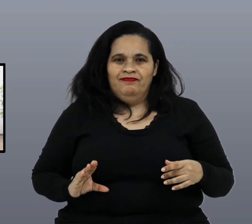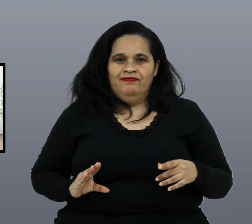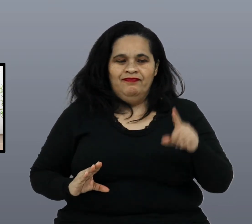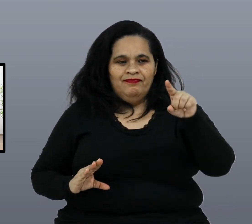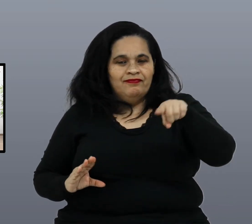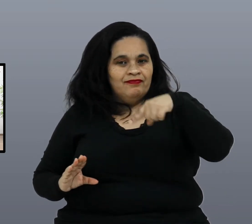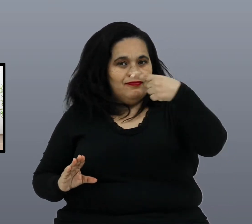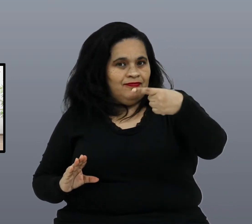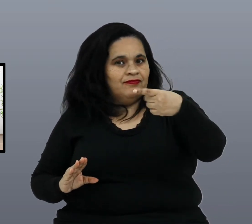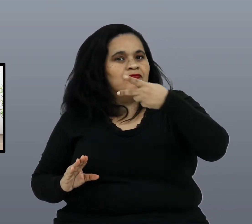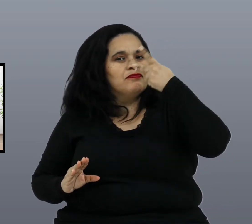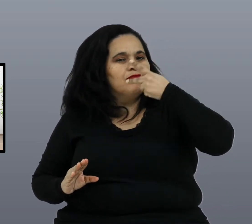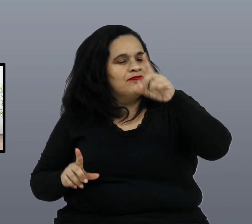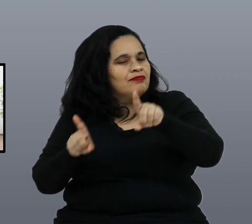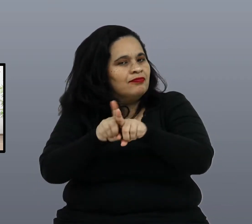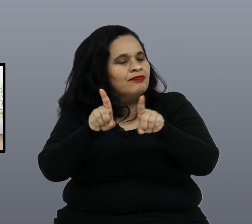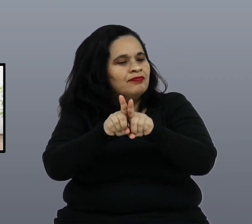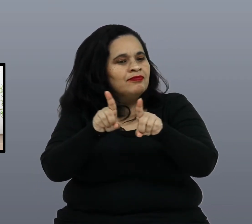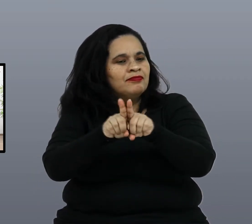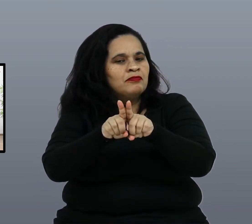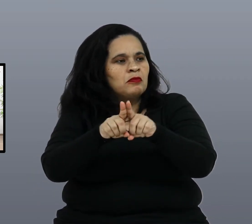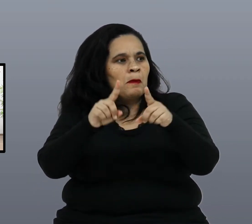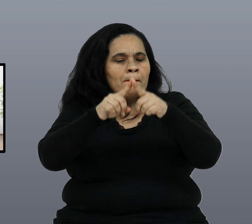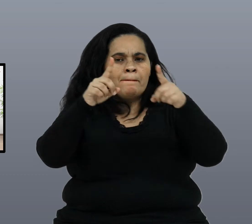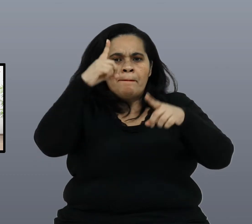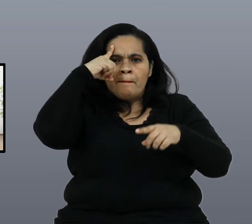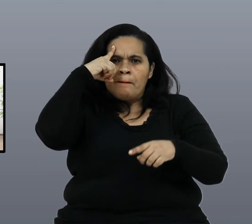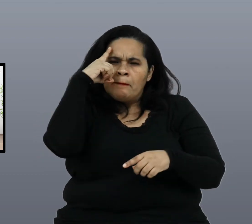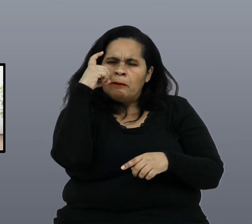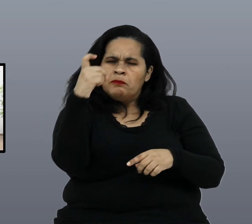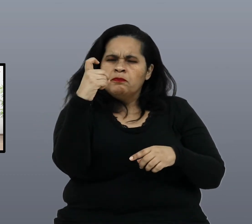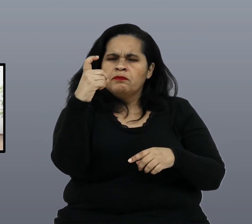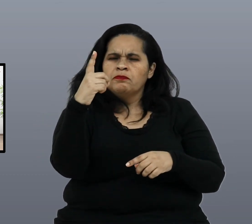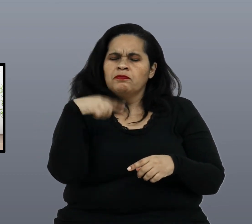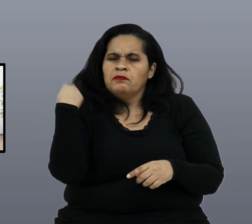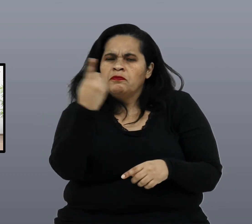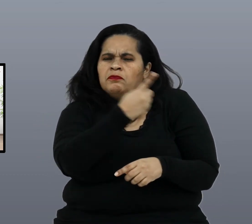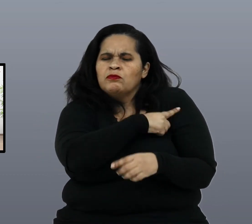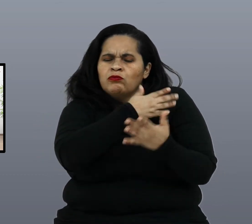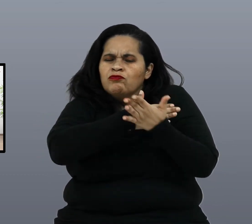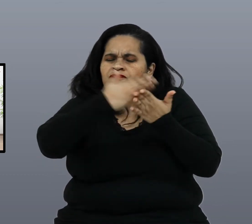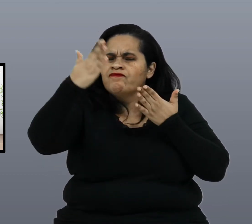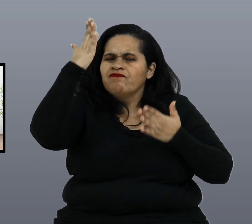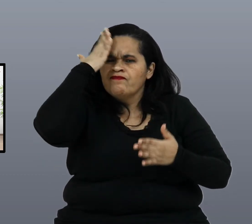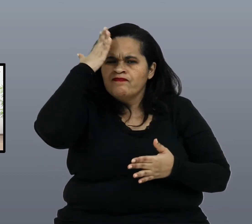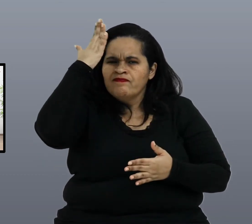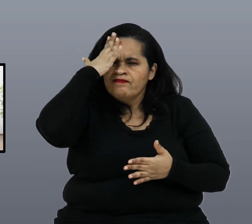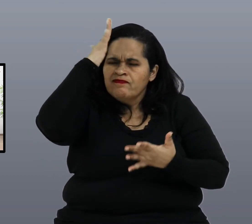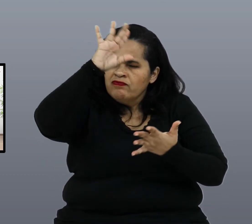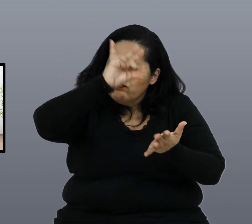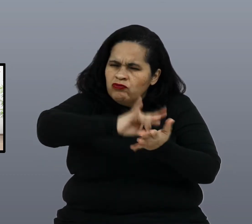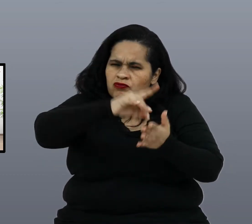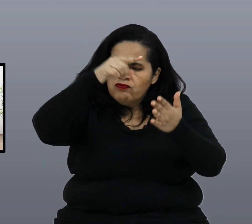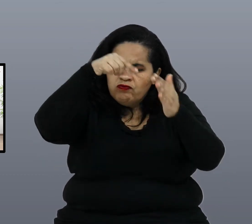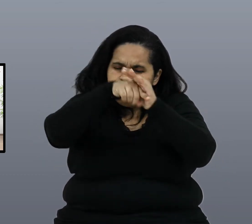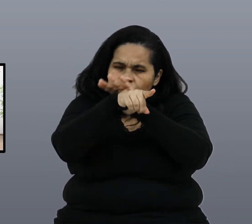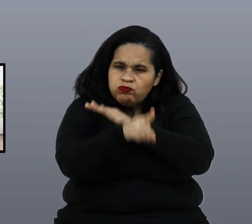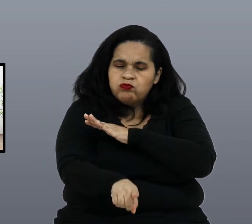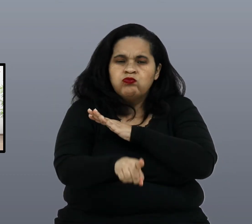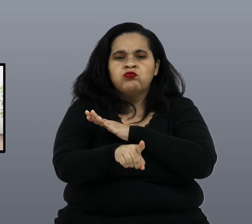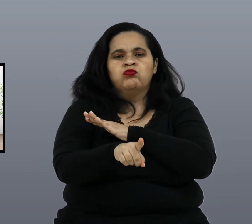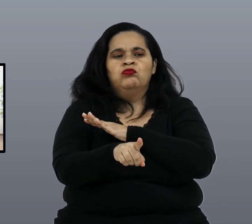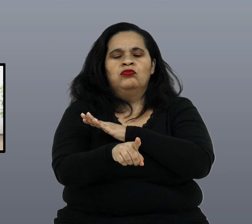pouco sobre isso, mas assim, a ideia é para a gente entender que a gente precisa compreender